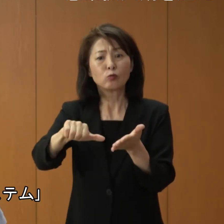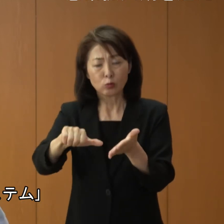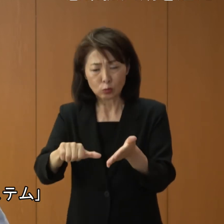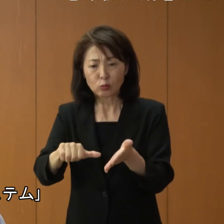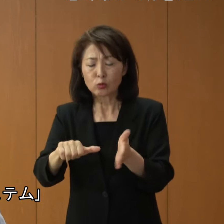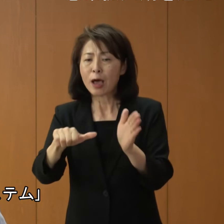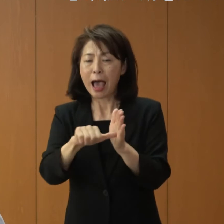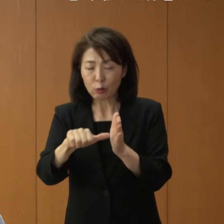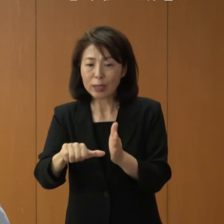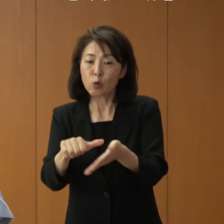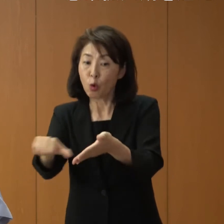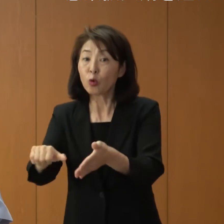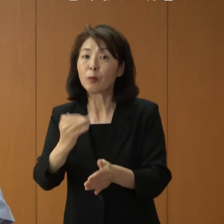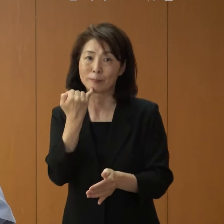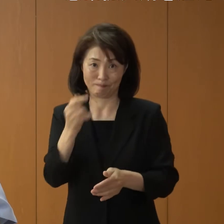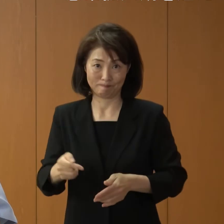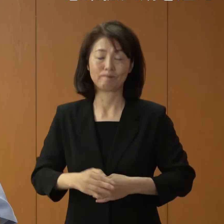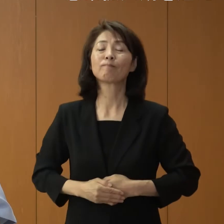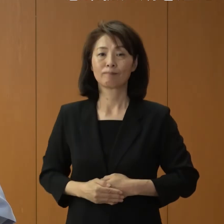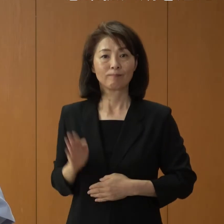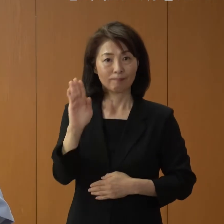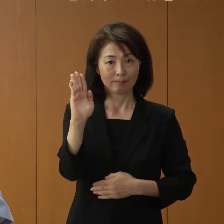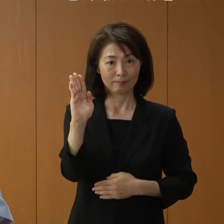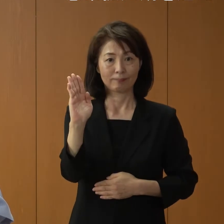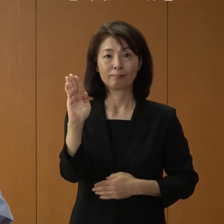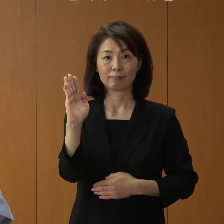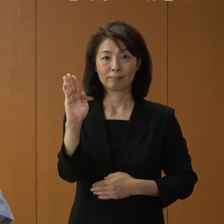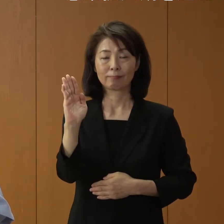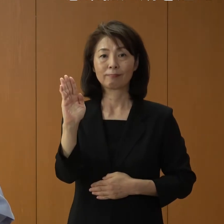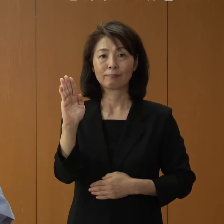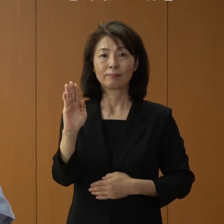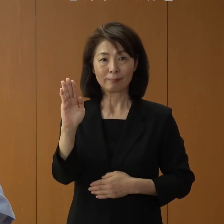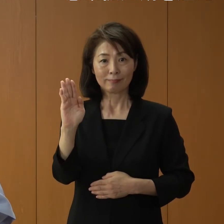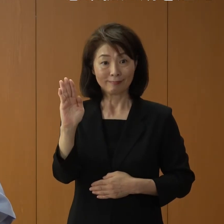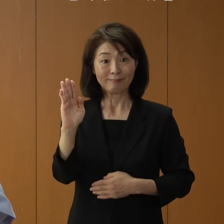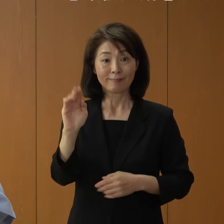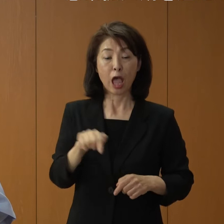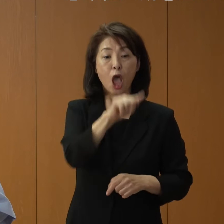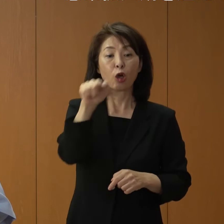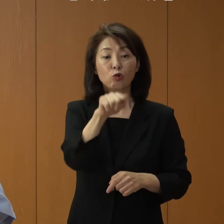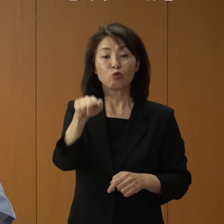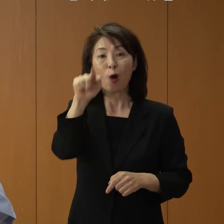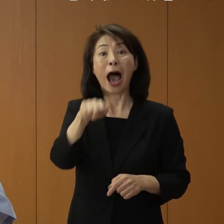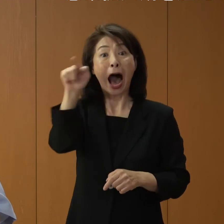構です。このような QR コードが